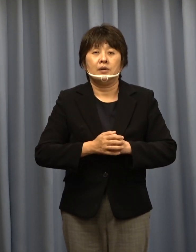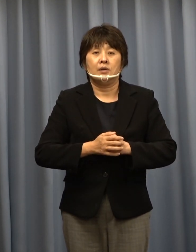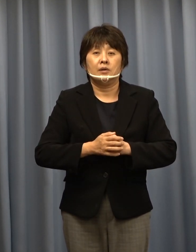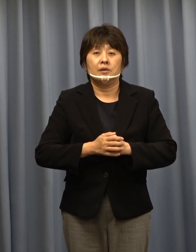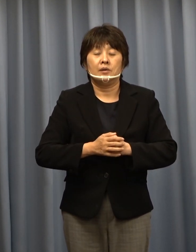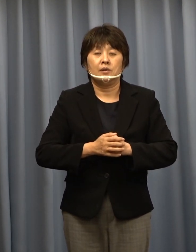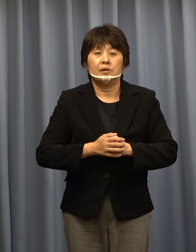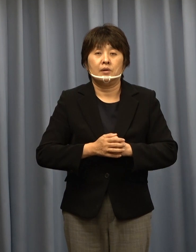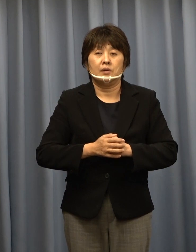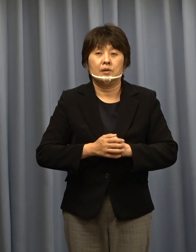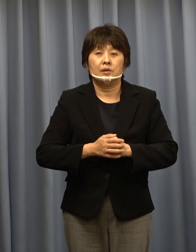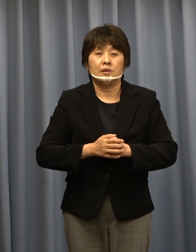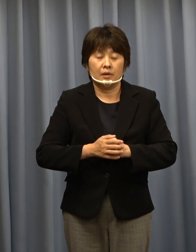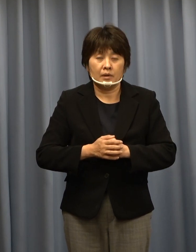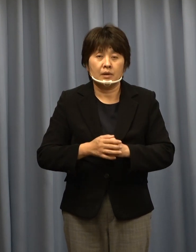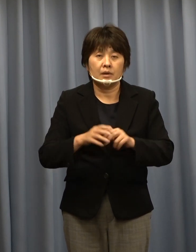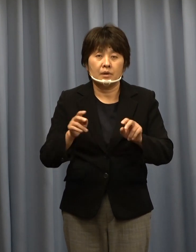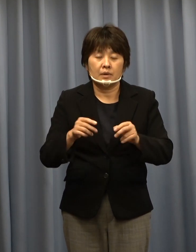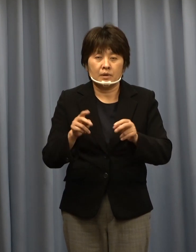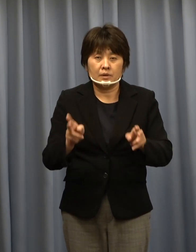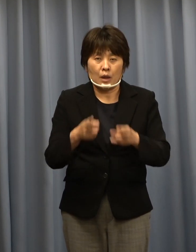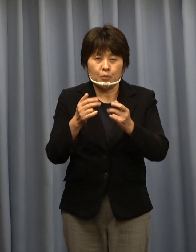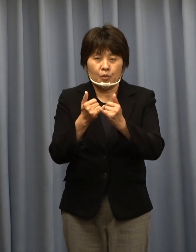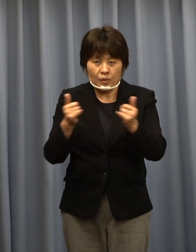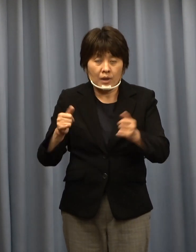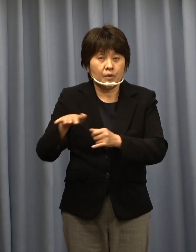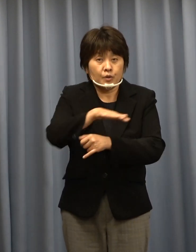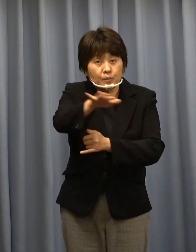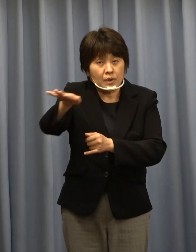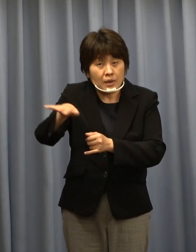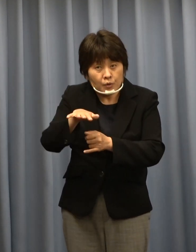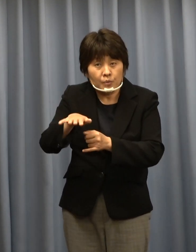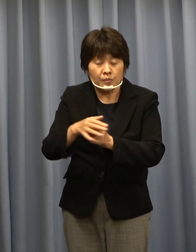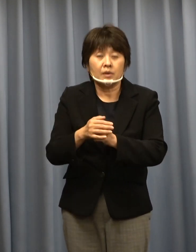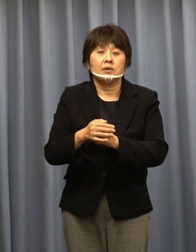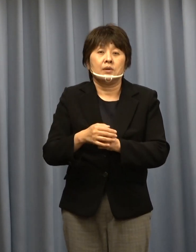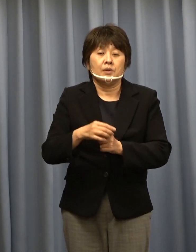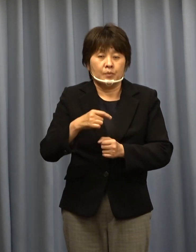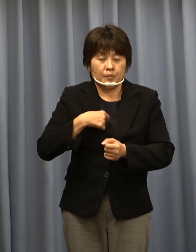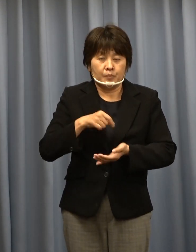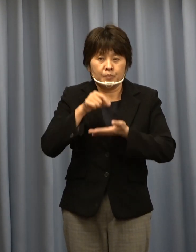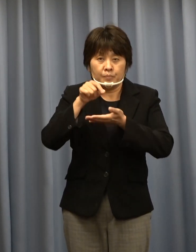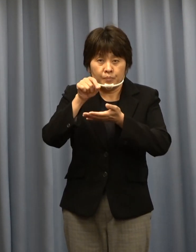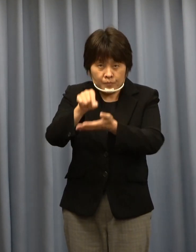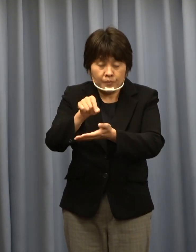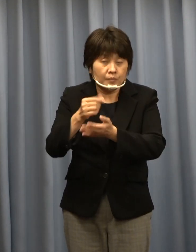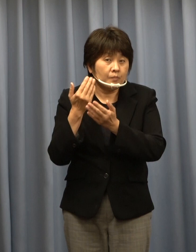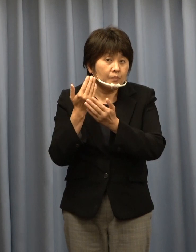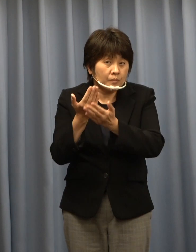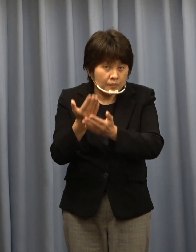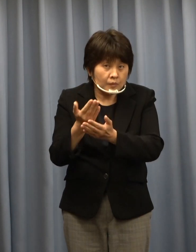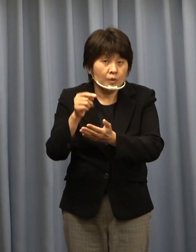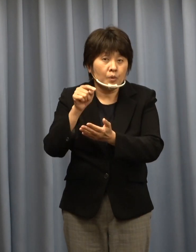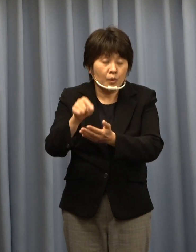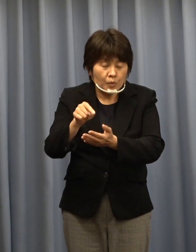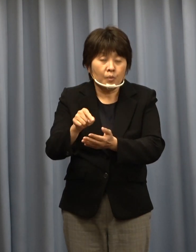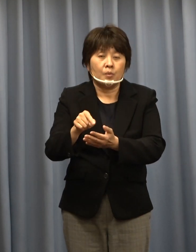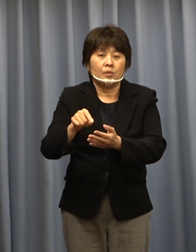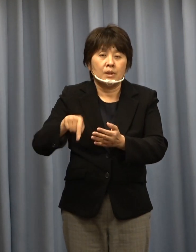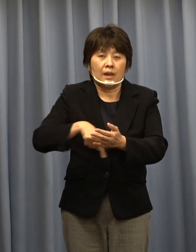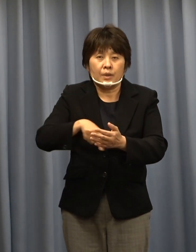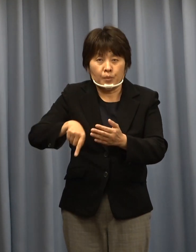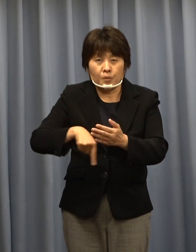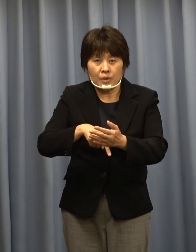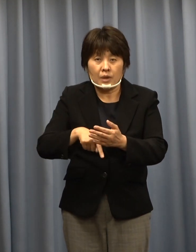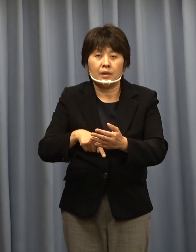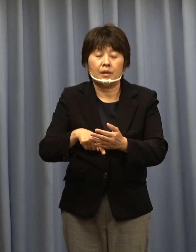べての先生からが繰り返しておりますけれども、我々から行わさせていただいた諮問については、その提案内容